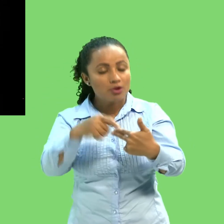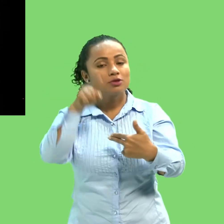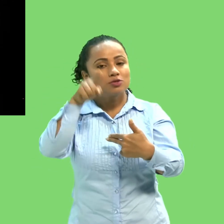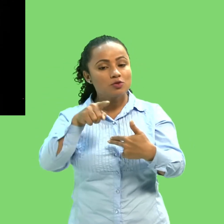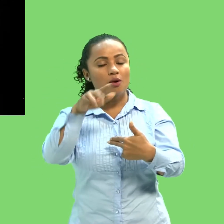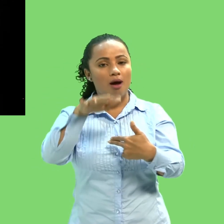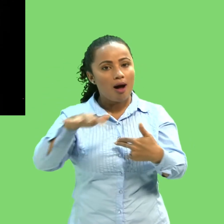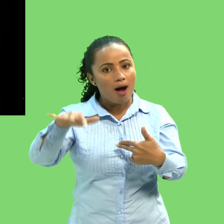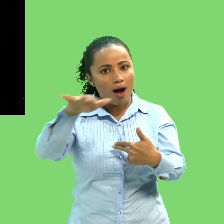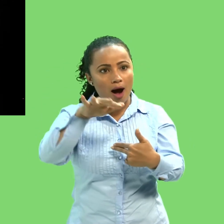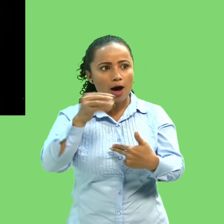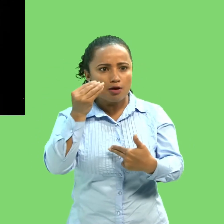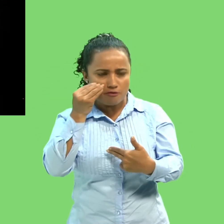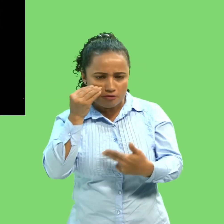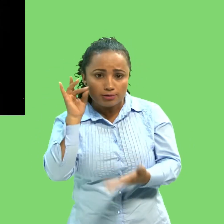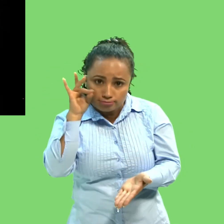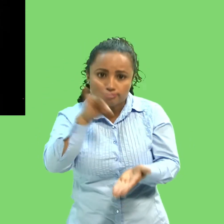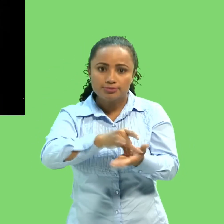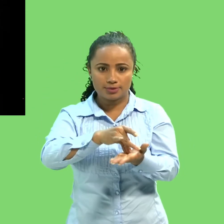matemática.